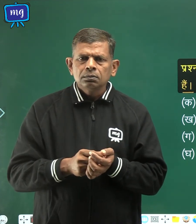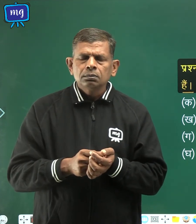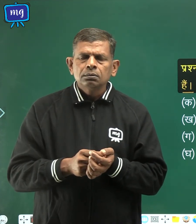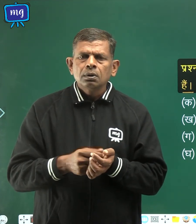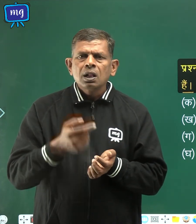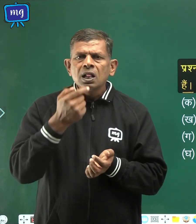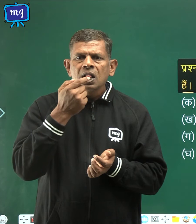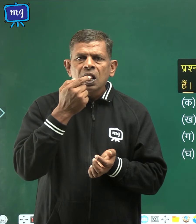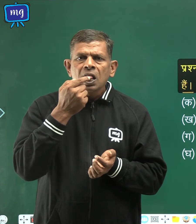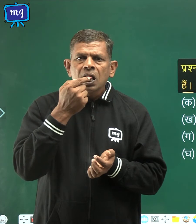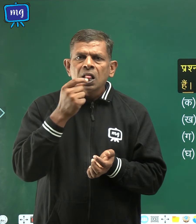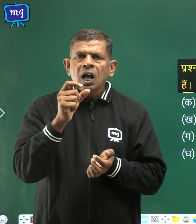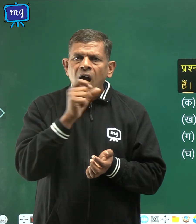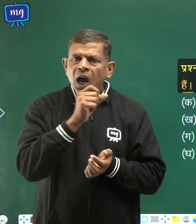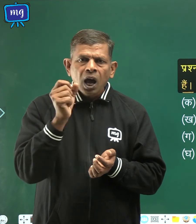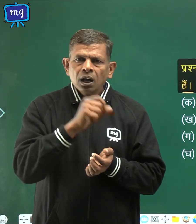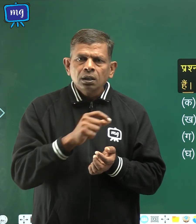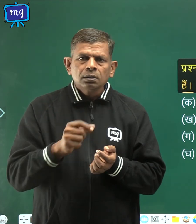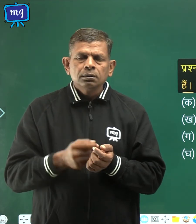गाजर घास,